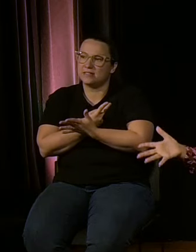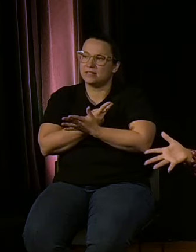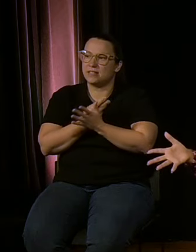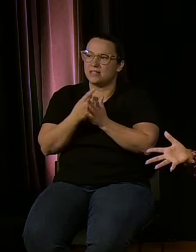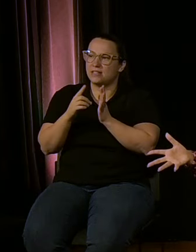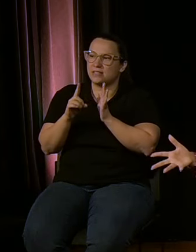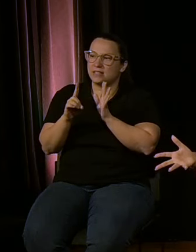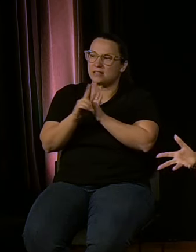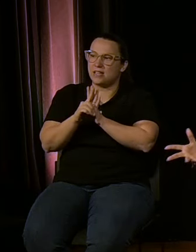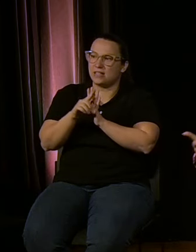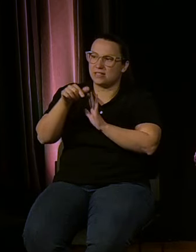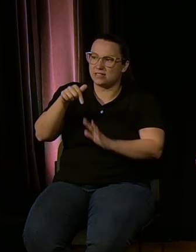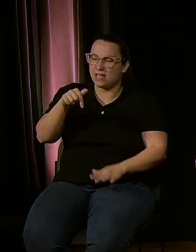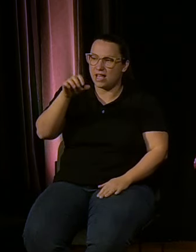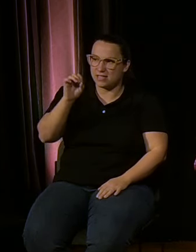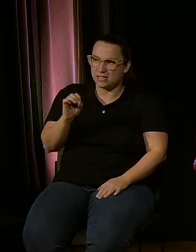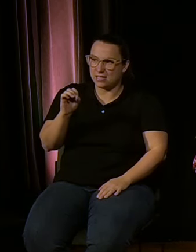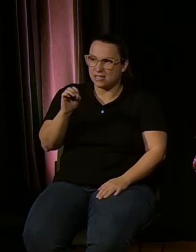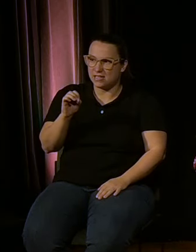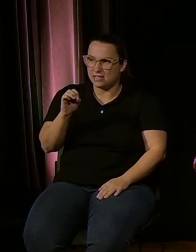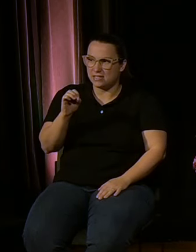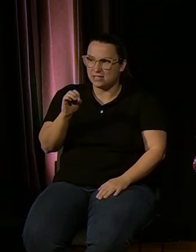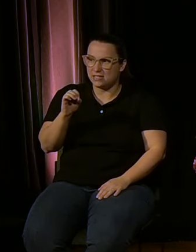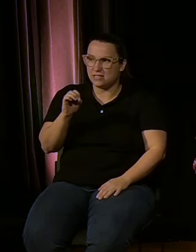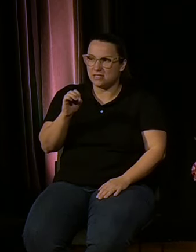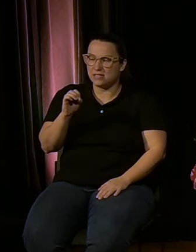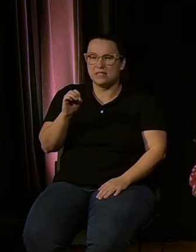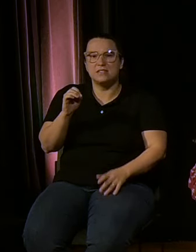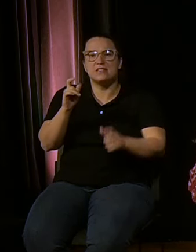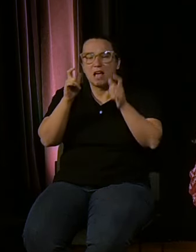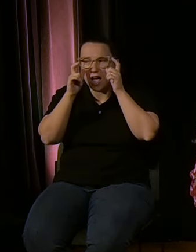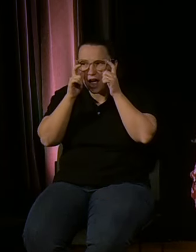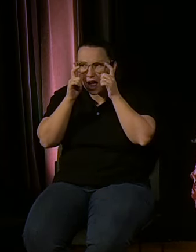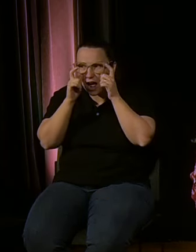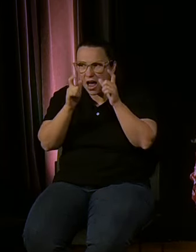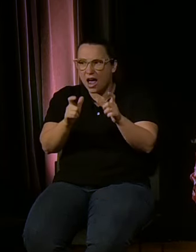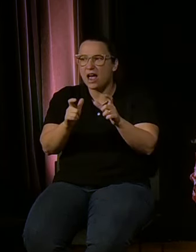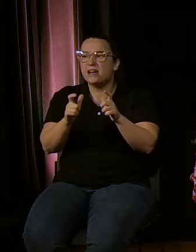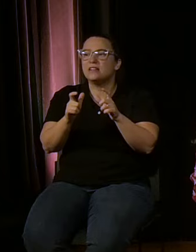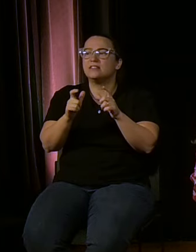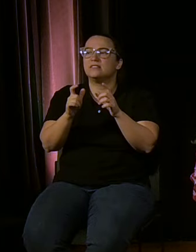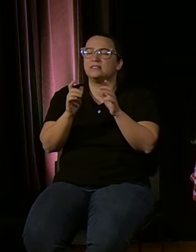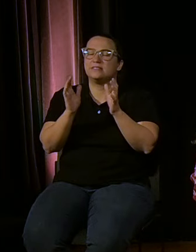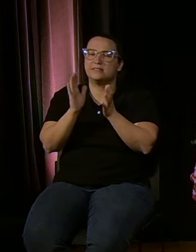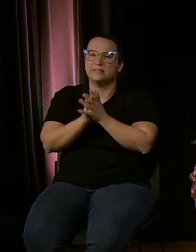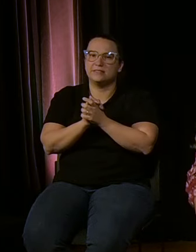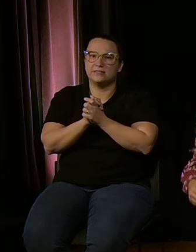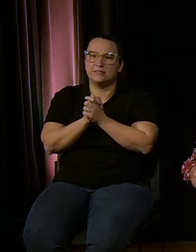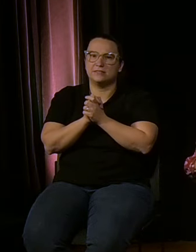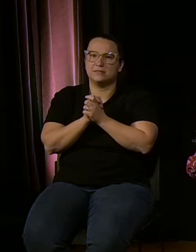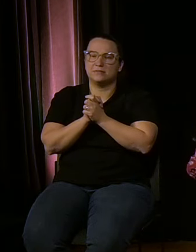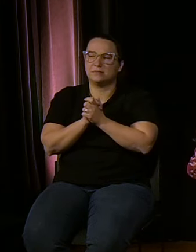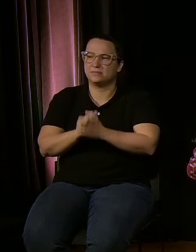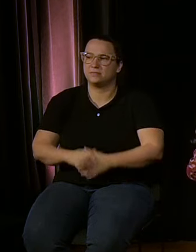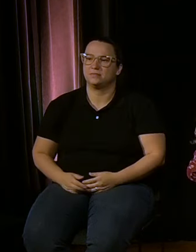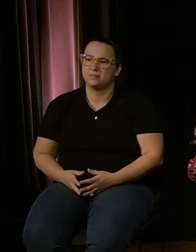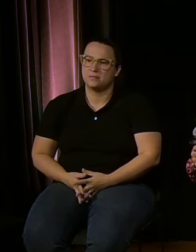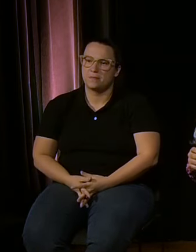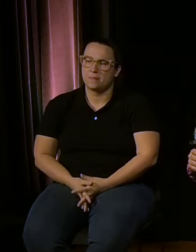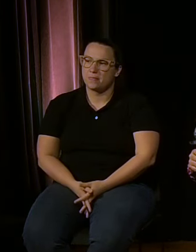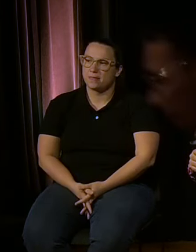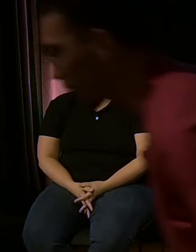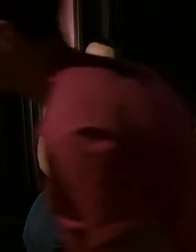de 70. Seria muito interessante se ele se dispusesse, ele está aí, vivo,